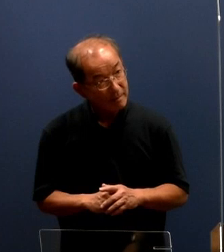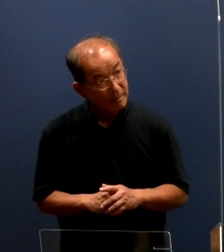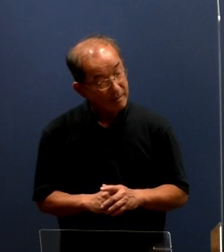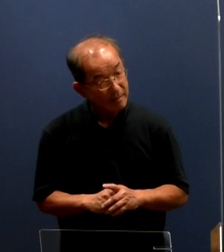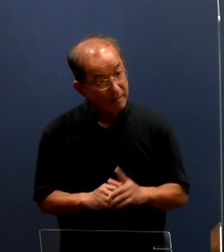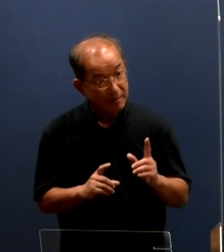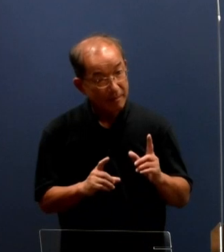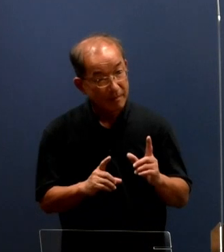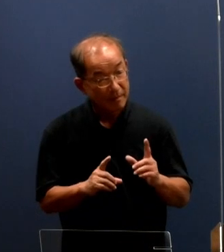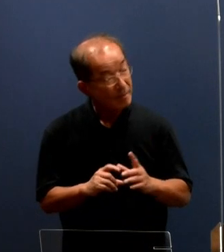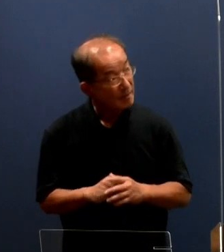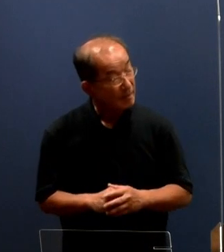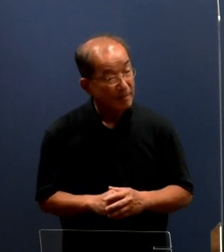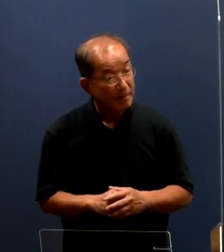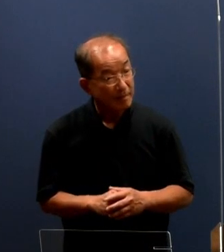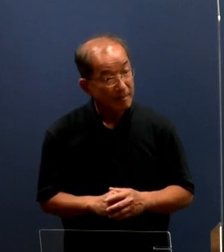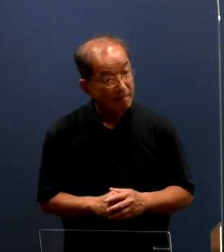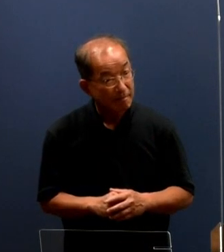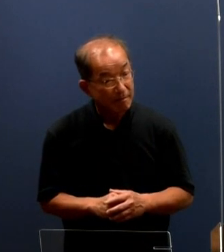なんだっけ、